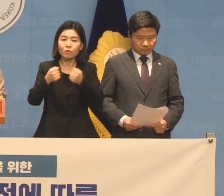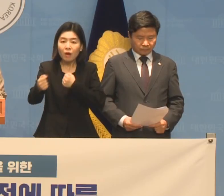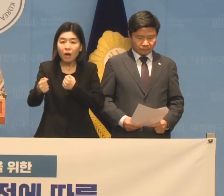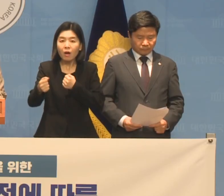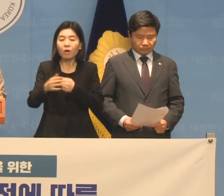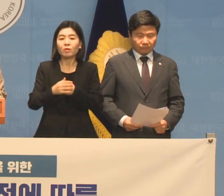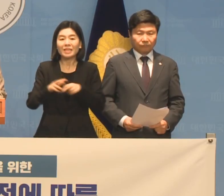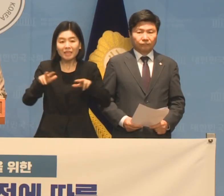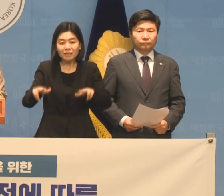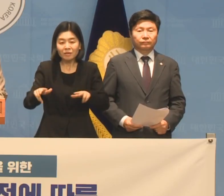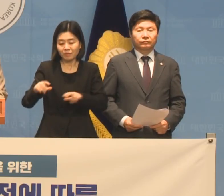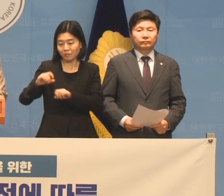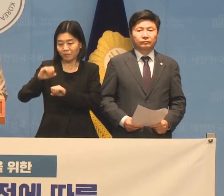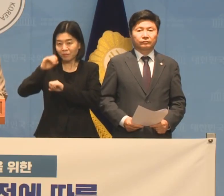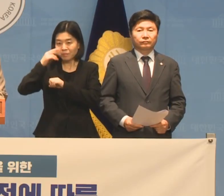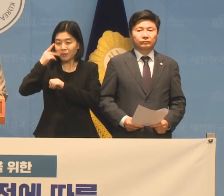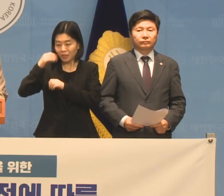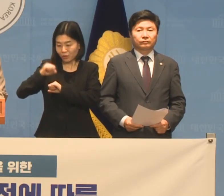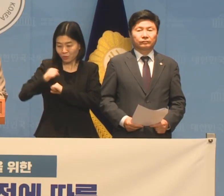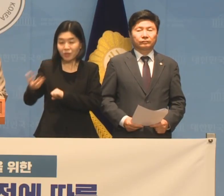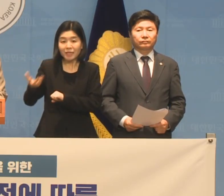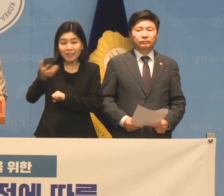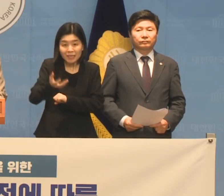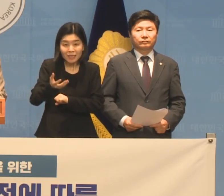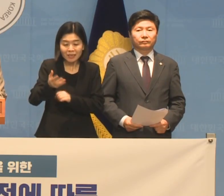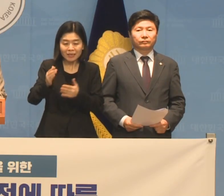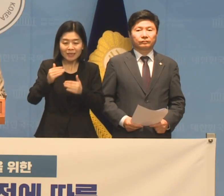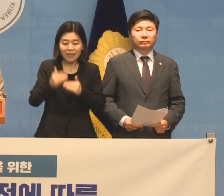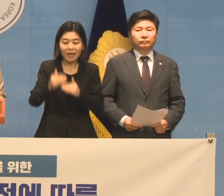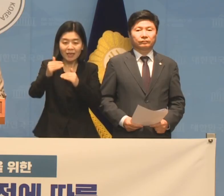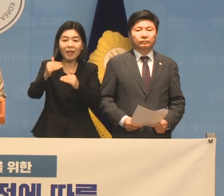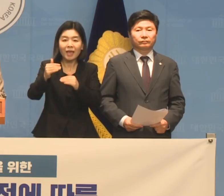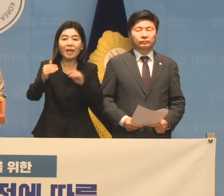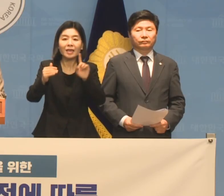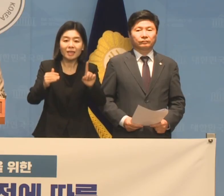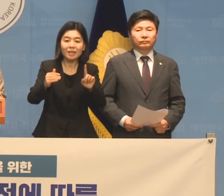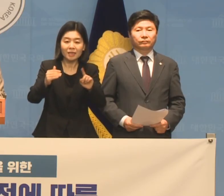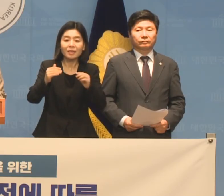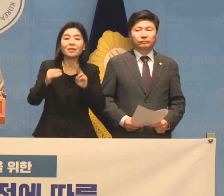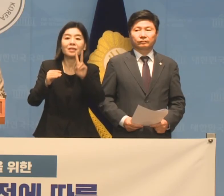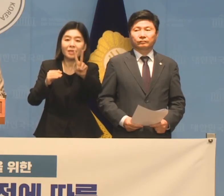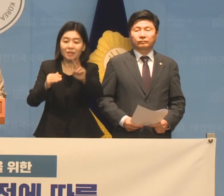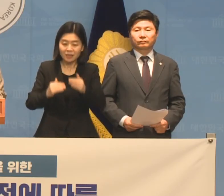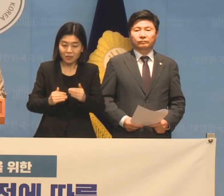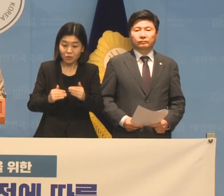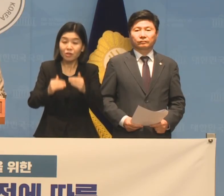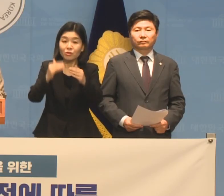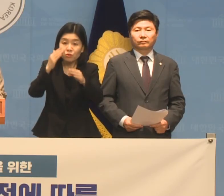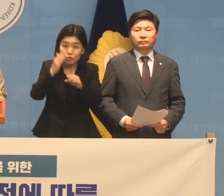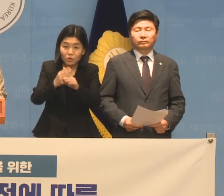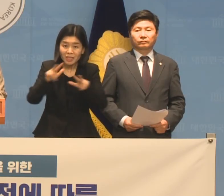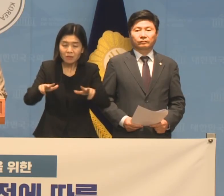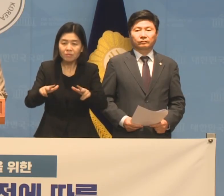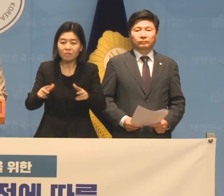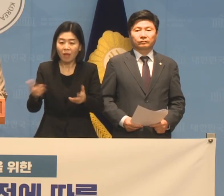1, 2단계로 나눠 추진되고 있는 미군기지 이전 사업은 아직